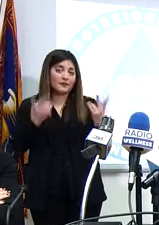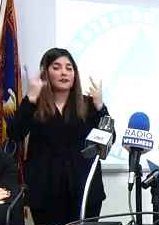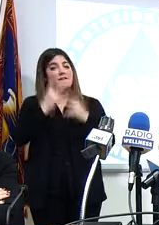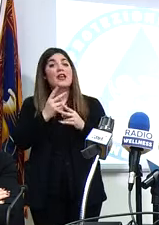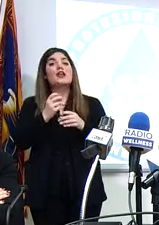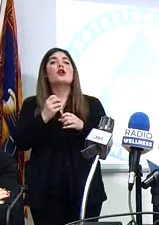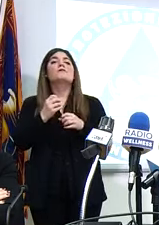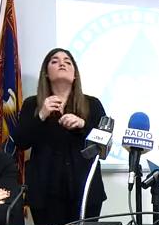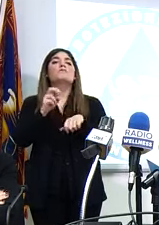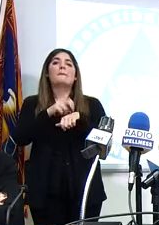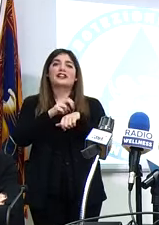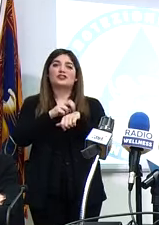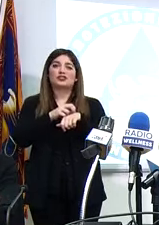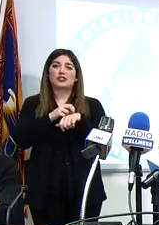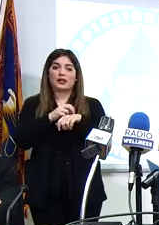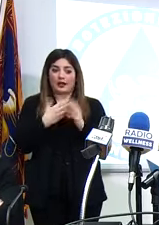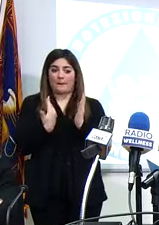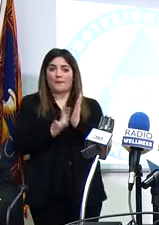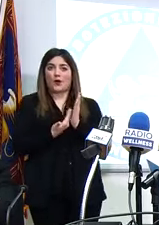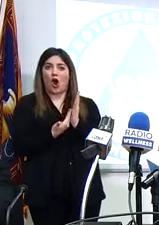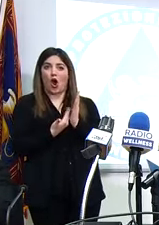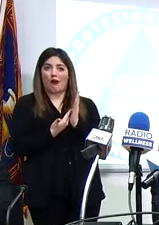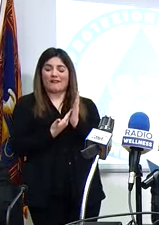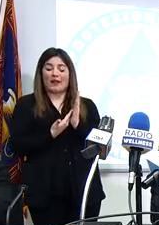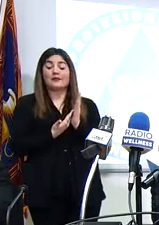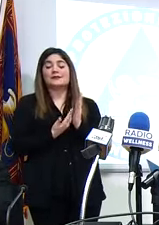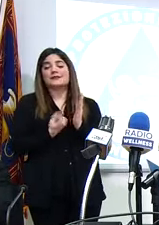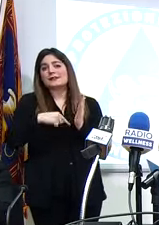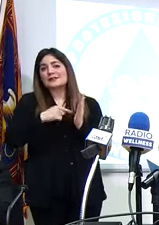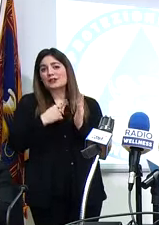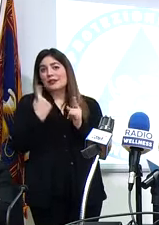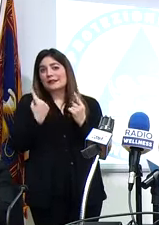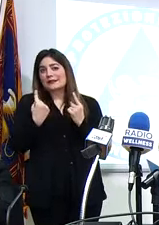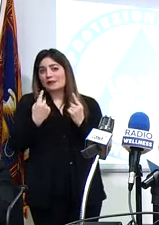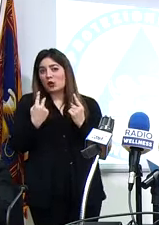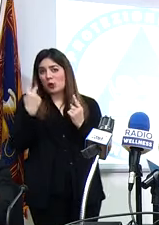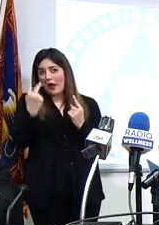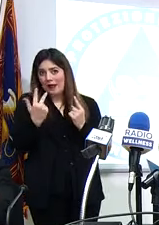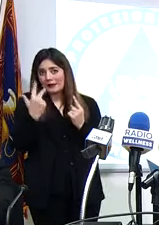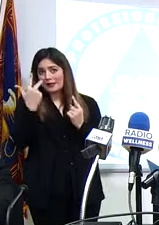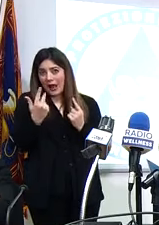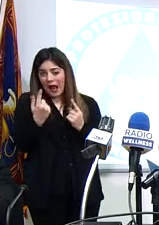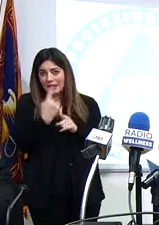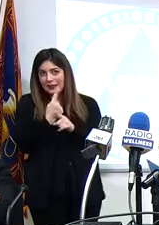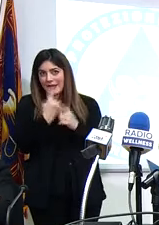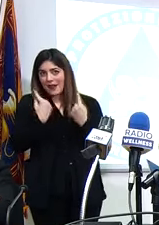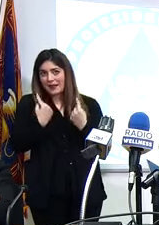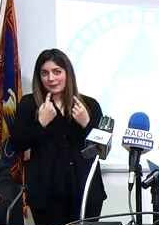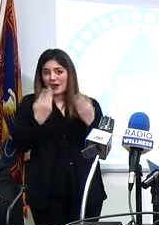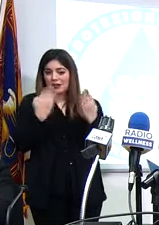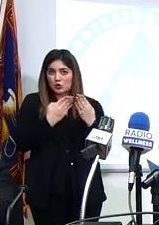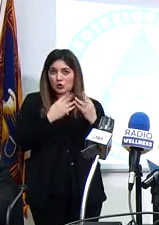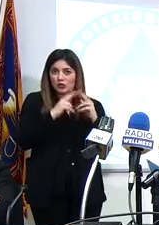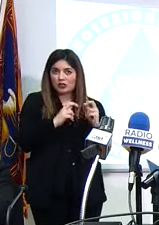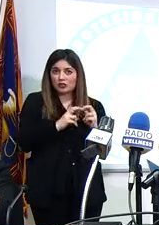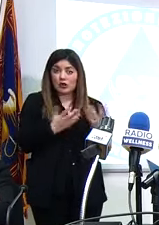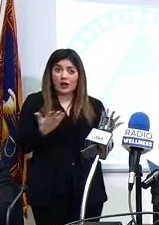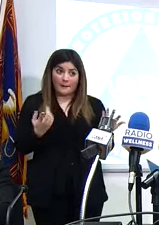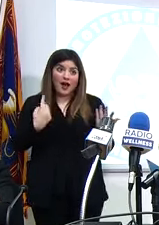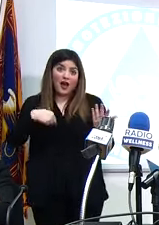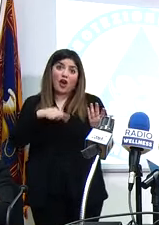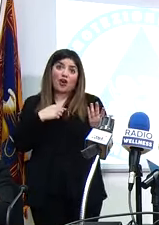prove la avremo magari tra un paio d'anni o ancora degli altri studi, però oggi cosa ci dice la ragionevolezza e il buonsenso?